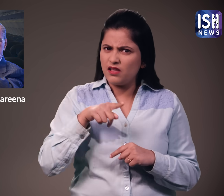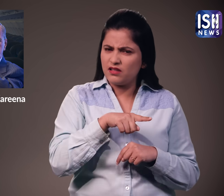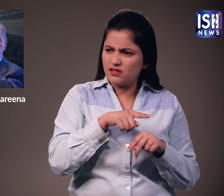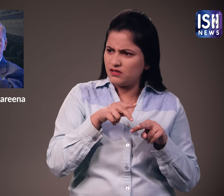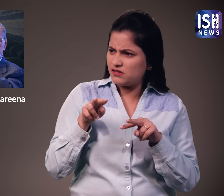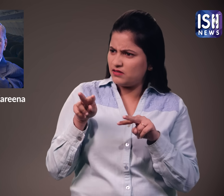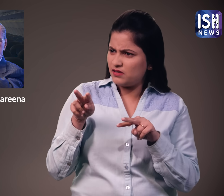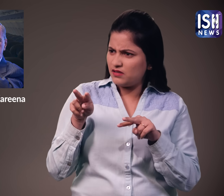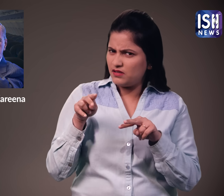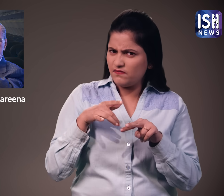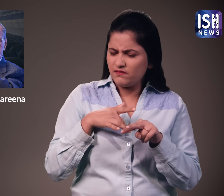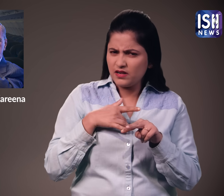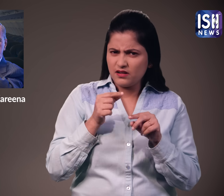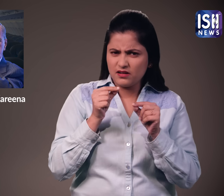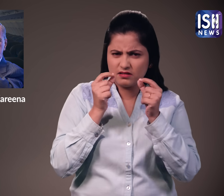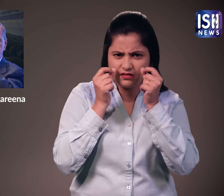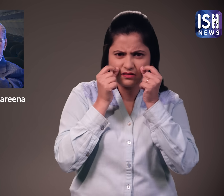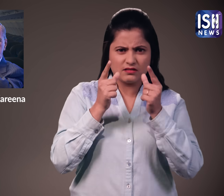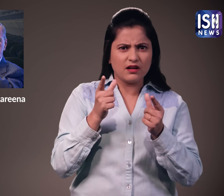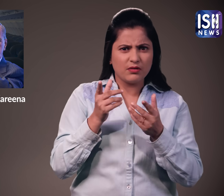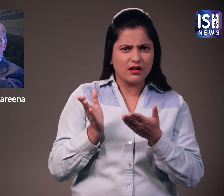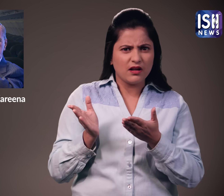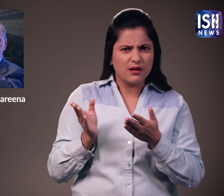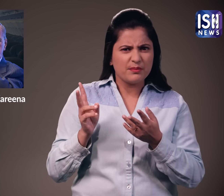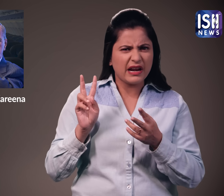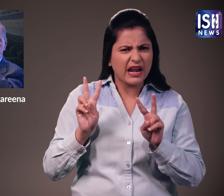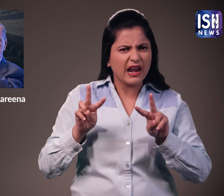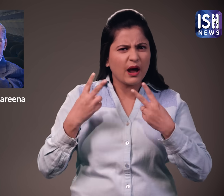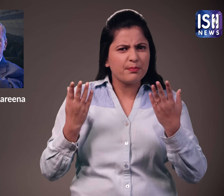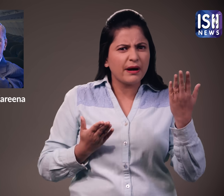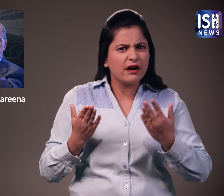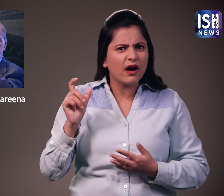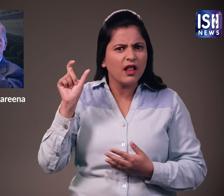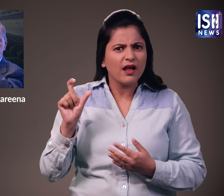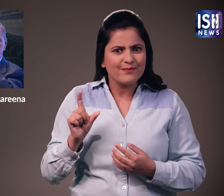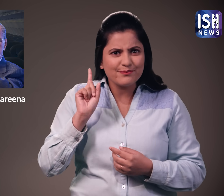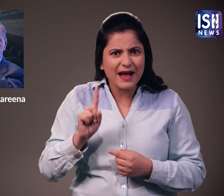मैं थोड़ा अश्चरचकित हुआ उसने पूरी तरह से सभी को नजरजन्दाज कर दिया